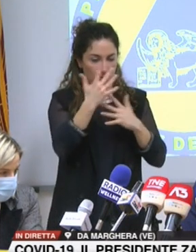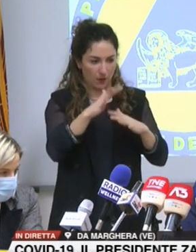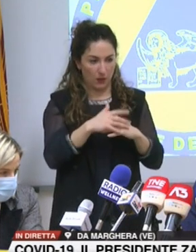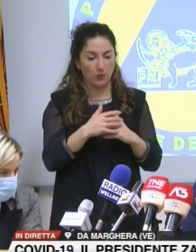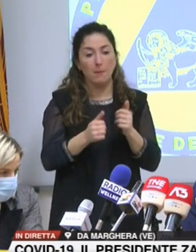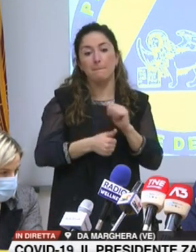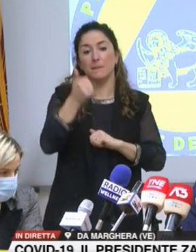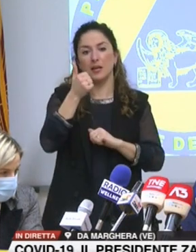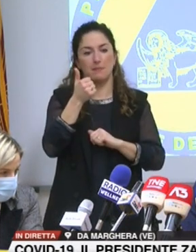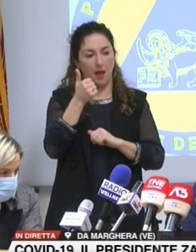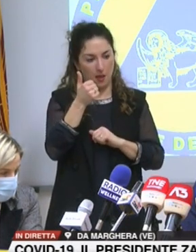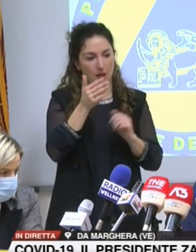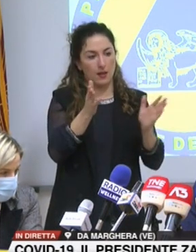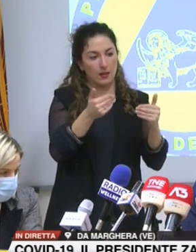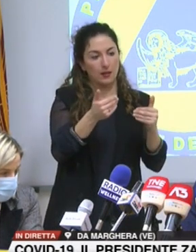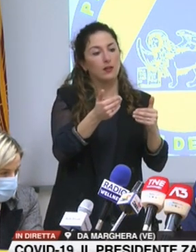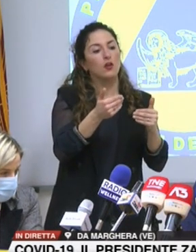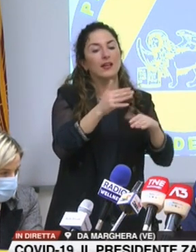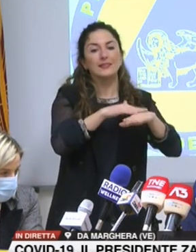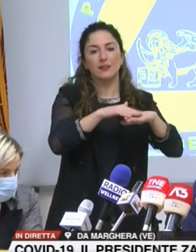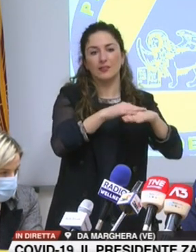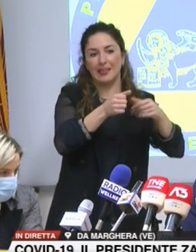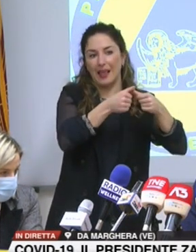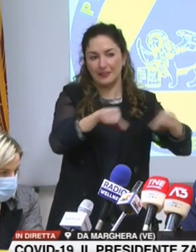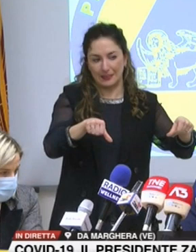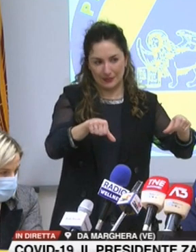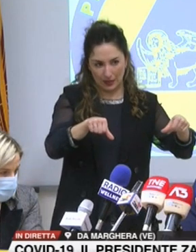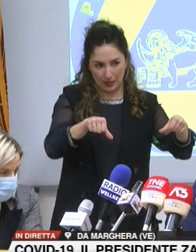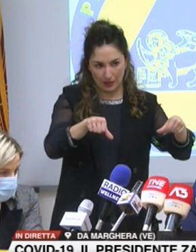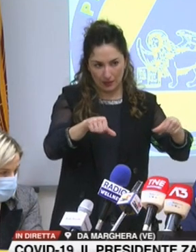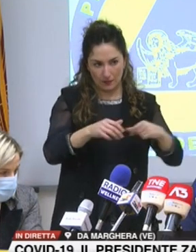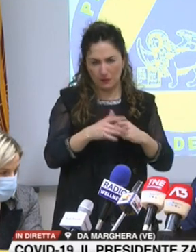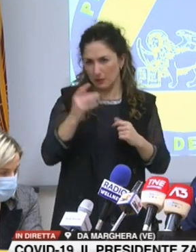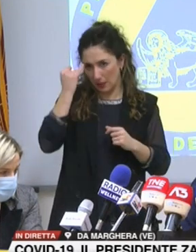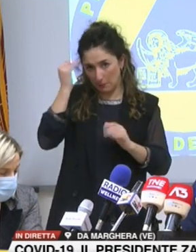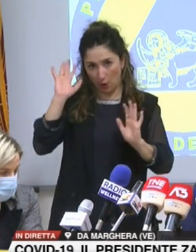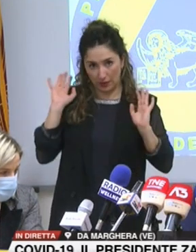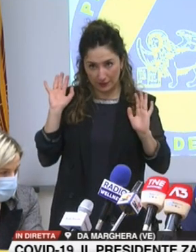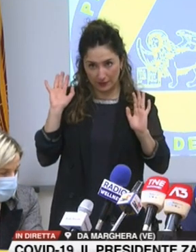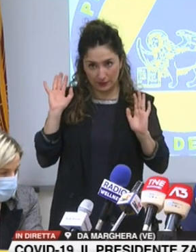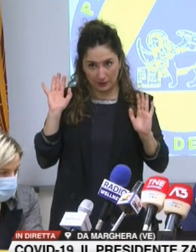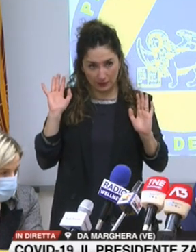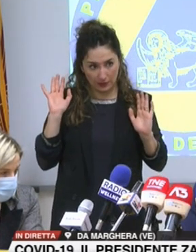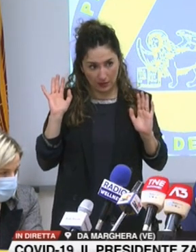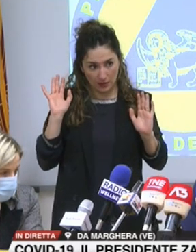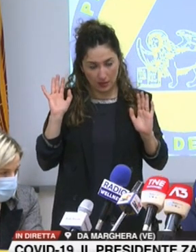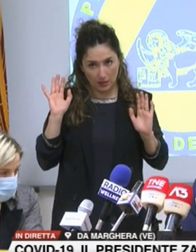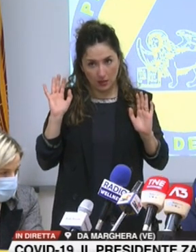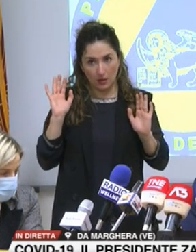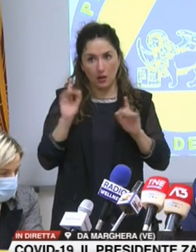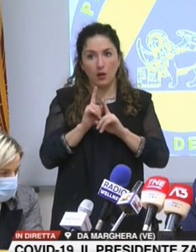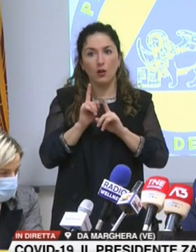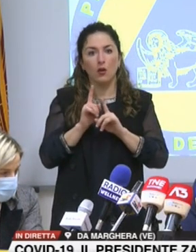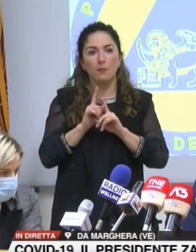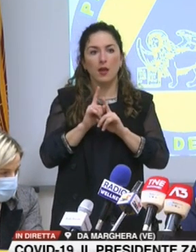vaccinare le prime categorie dei servizi essenziali. Stiamo ragionando, sono ipotesi alternative, non necessariamente esclusive